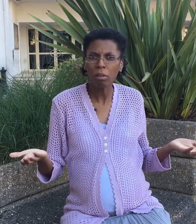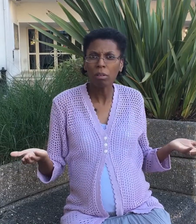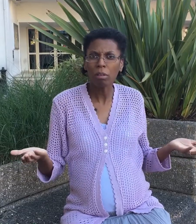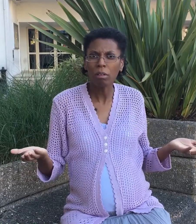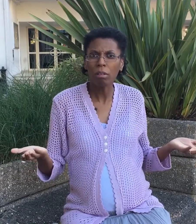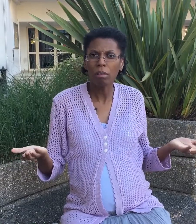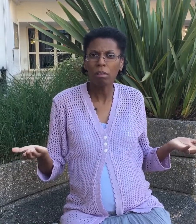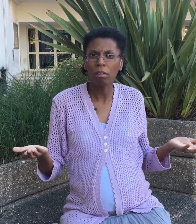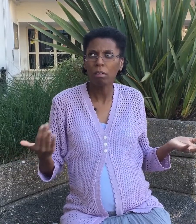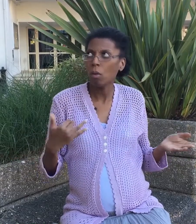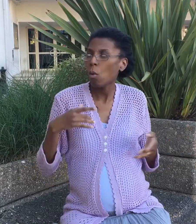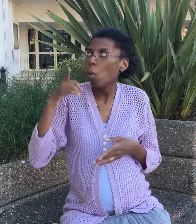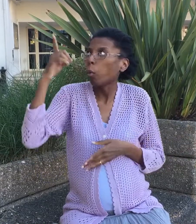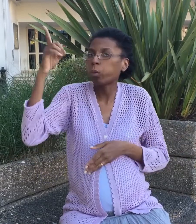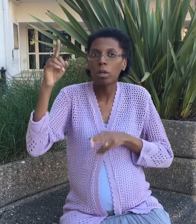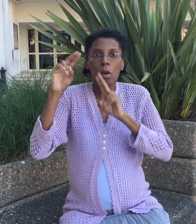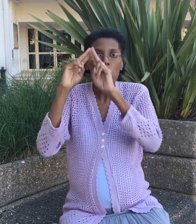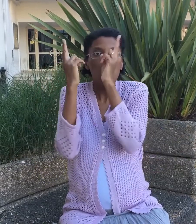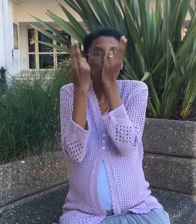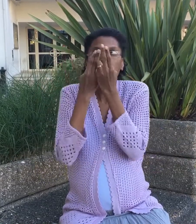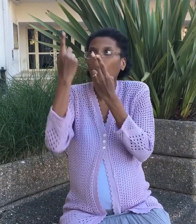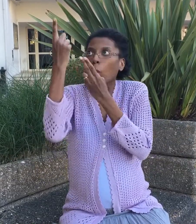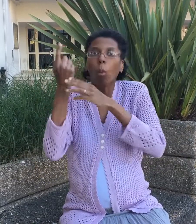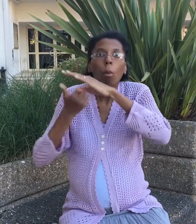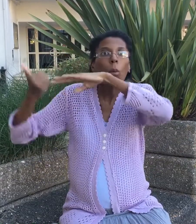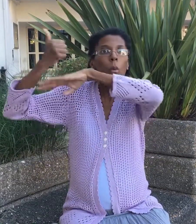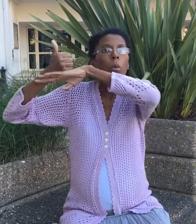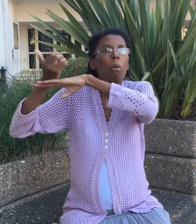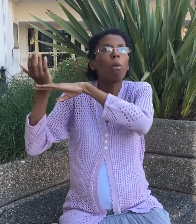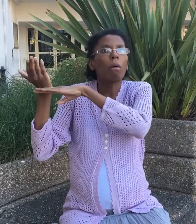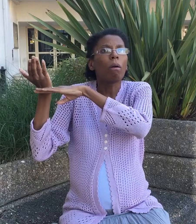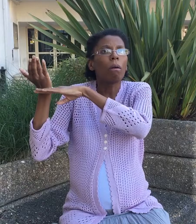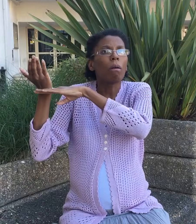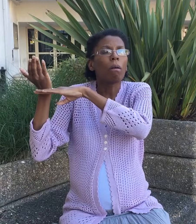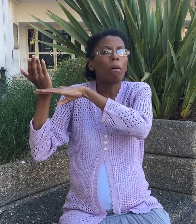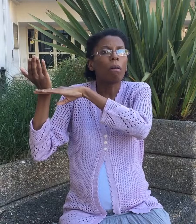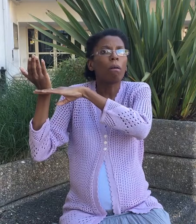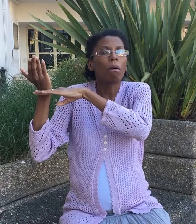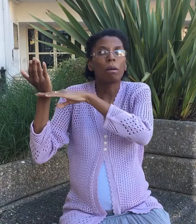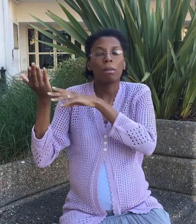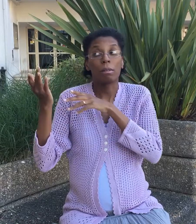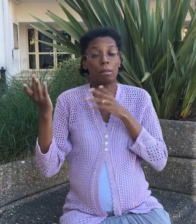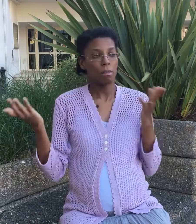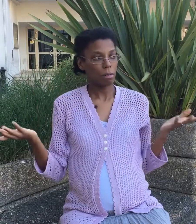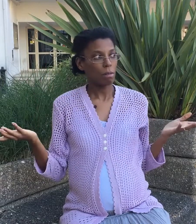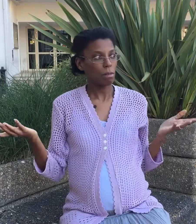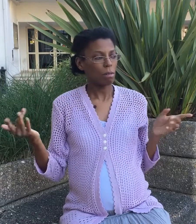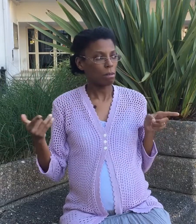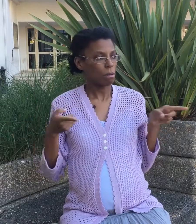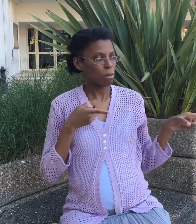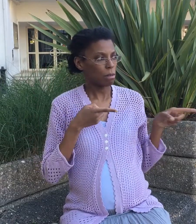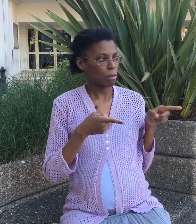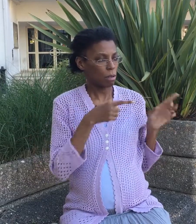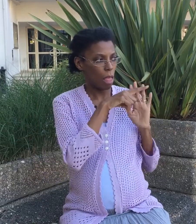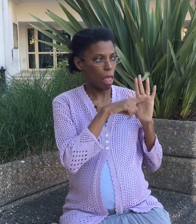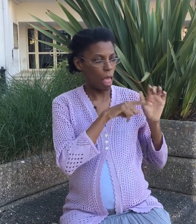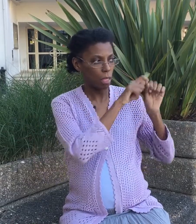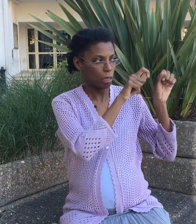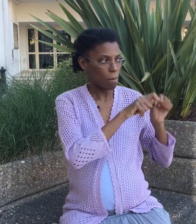peut vaincre la maladie et qui se présente à nous comme souverain de l'univers?